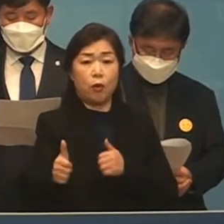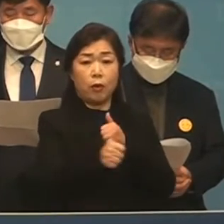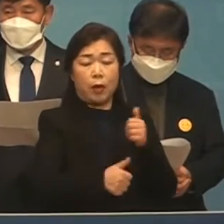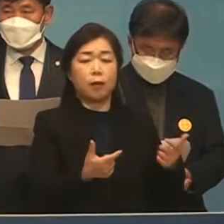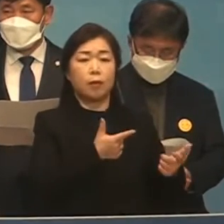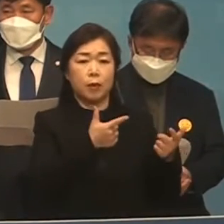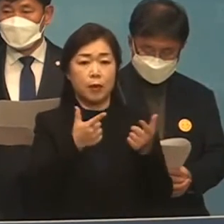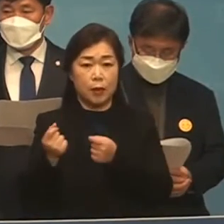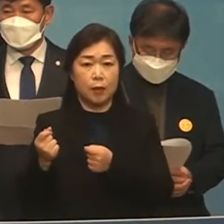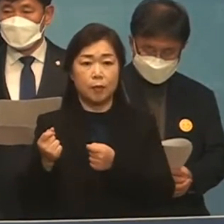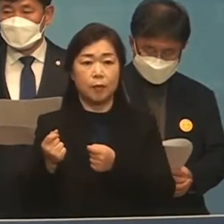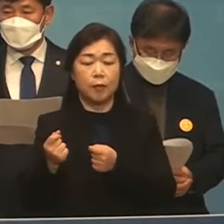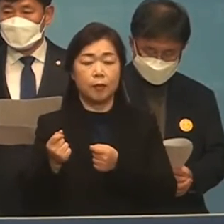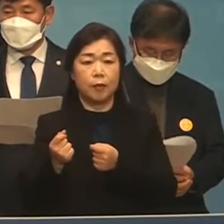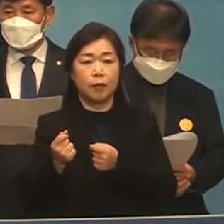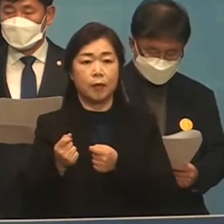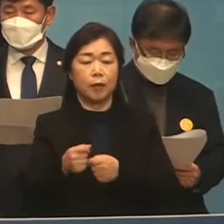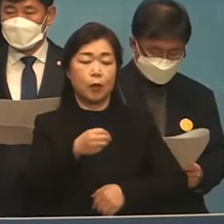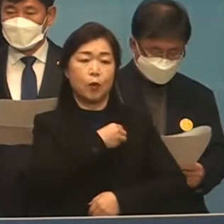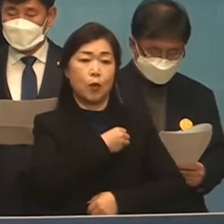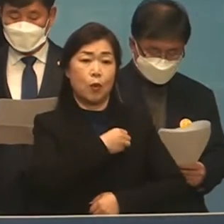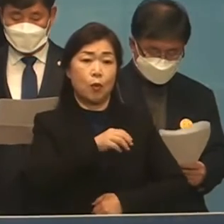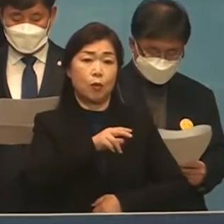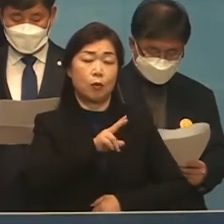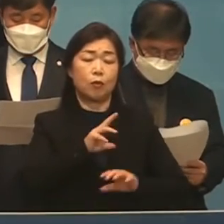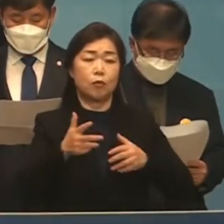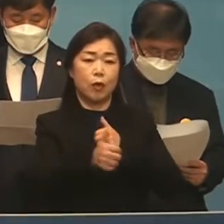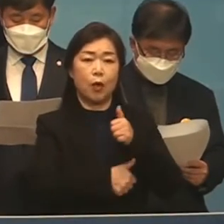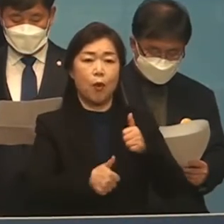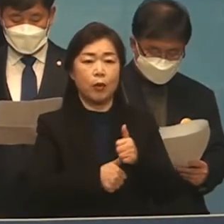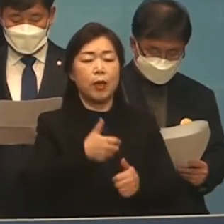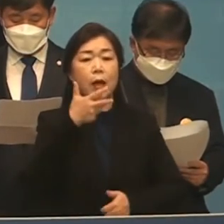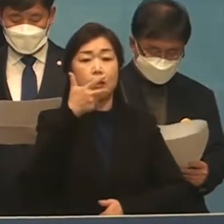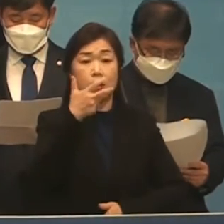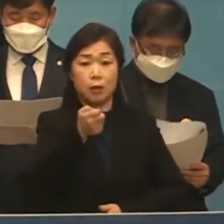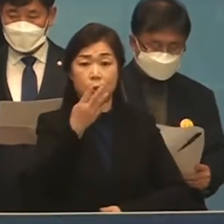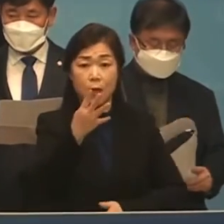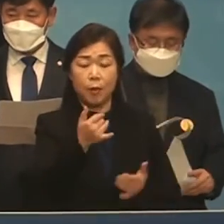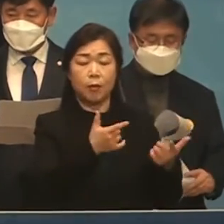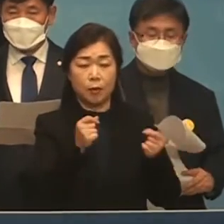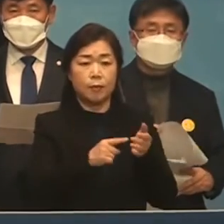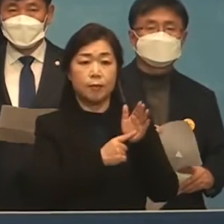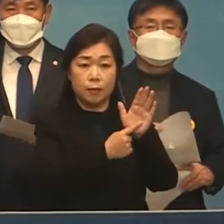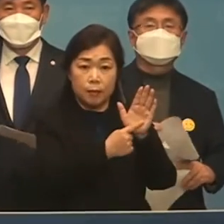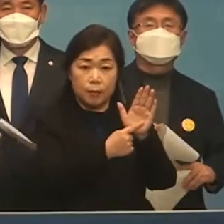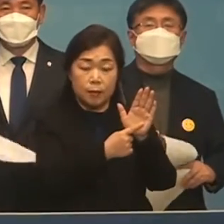민생실천위원회 소속 국회의원 74명 일동